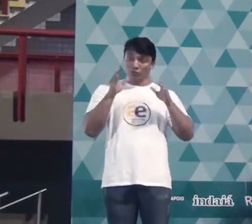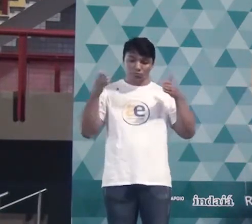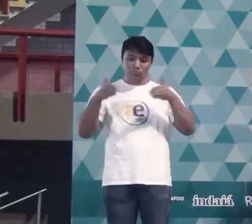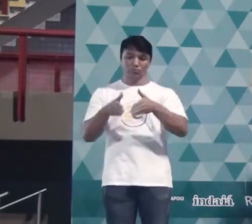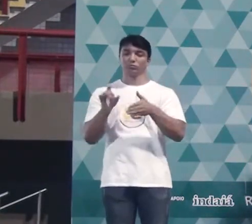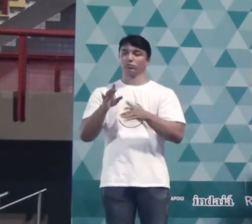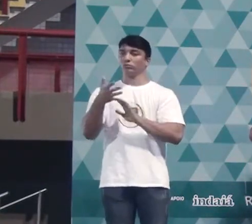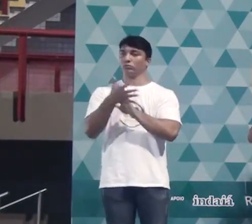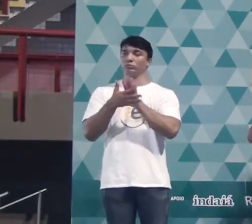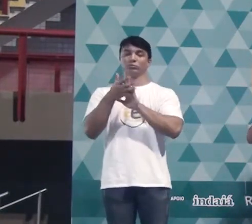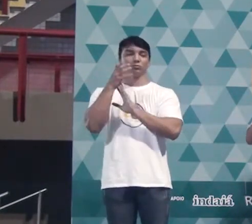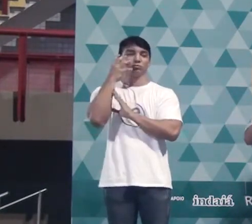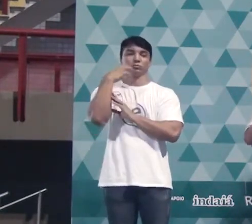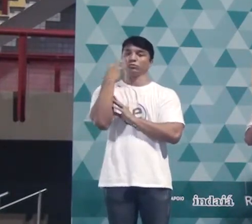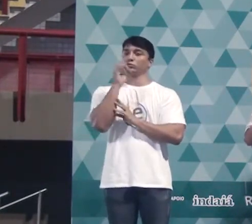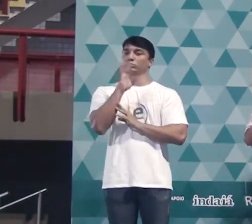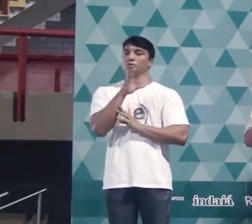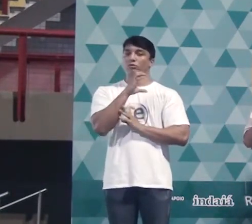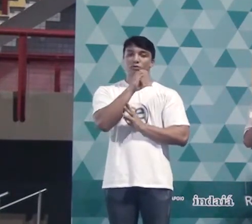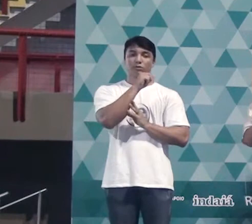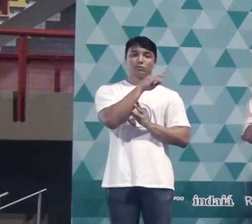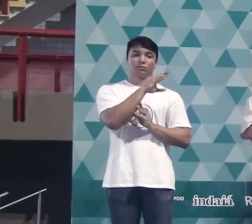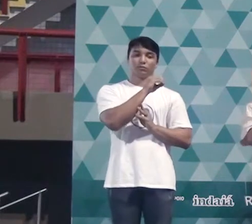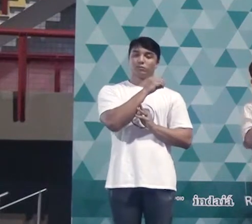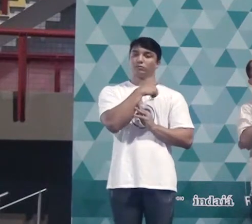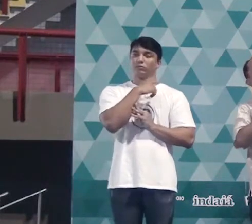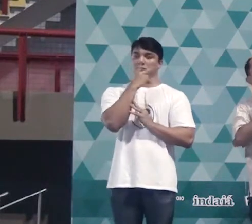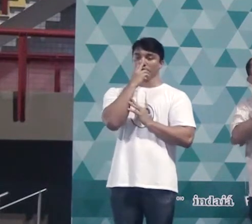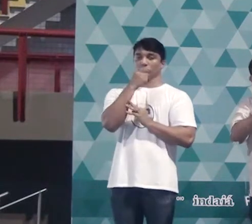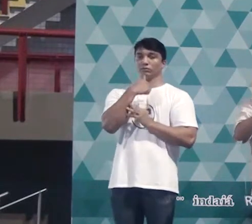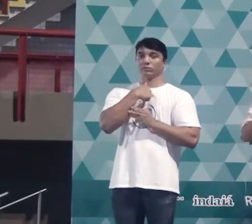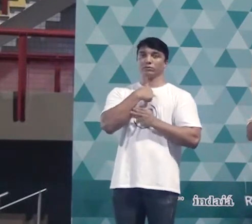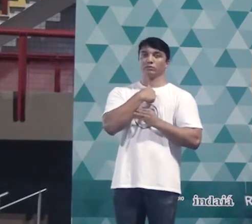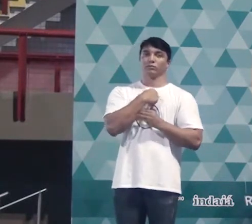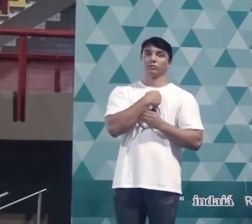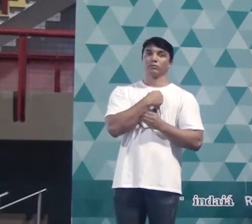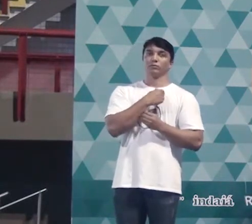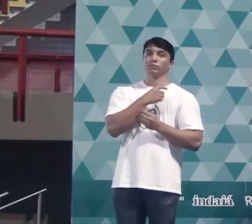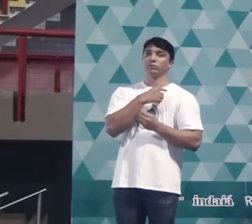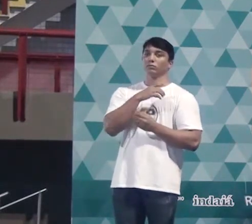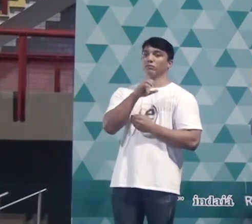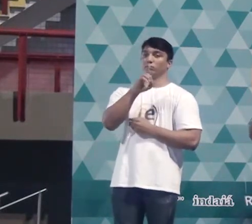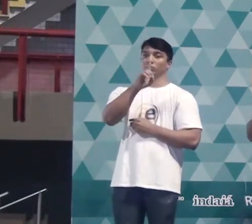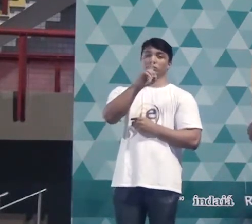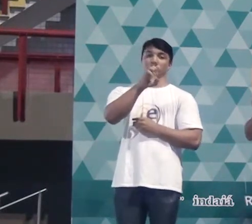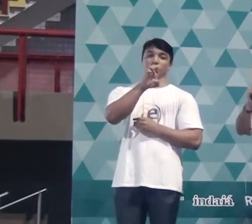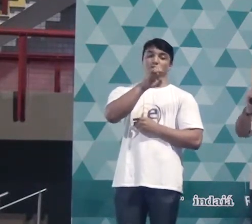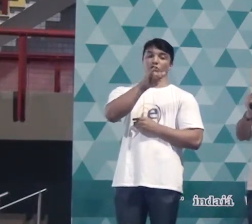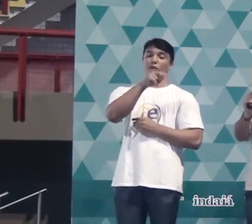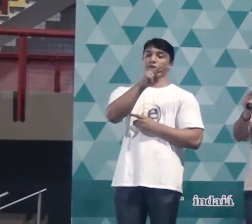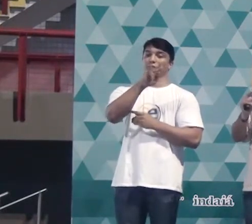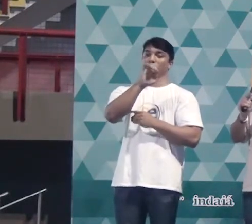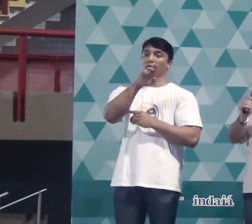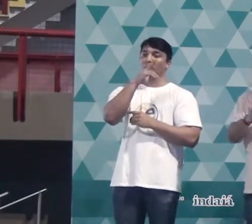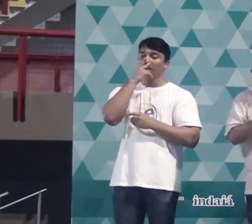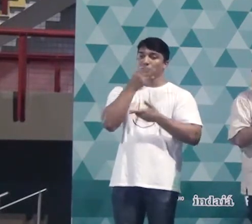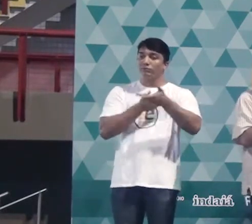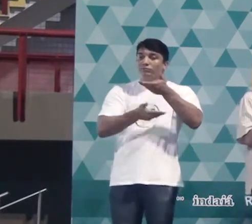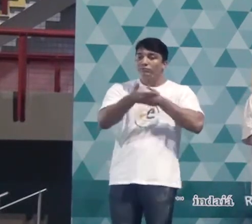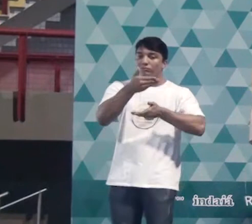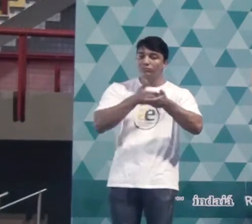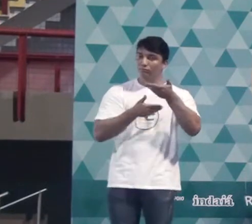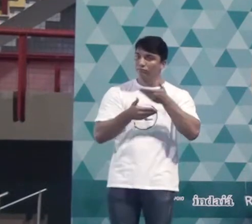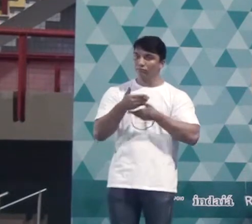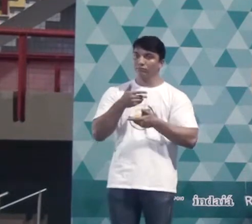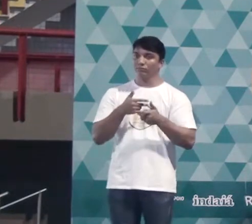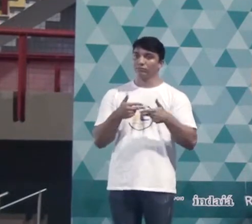situação dessa canção. Quando o Caetano Veloso canta essa mesma música, ele bota assim, ó, como querer djavanear o que há que bom, para ficar aquela frescurinha